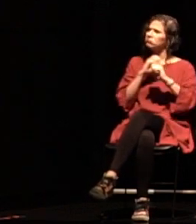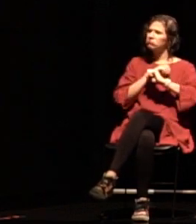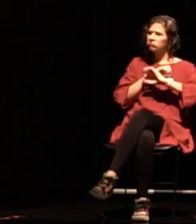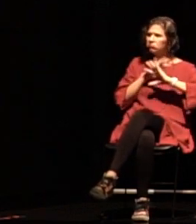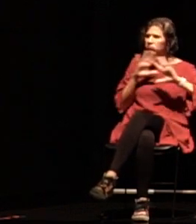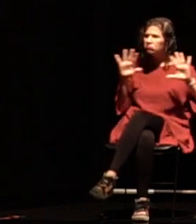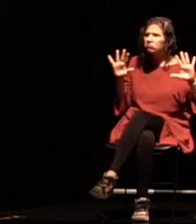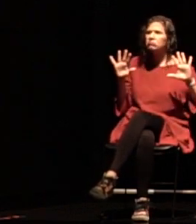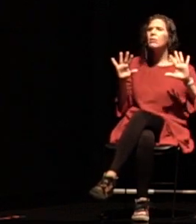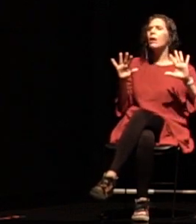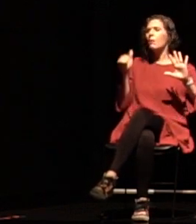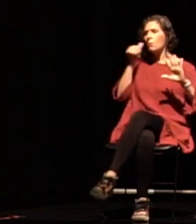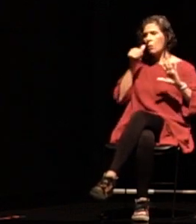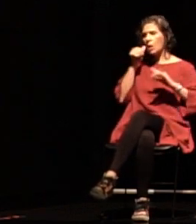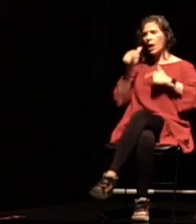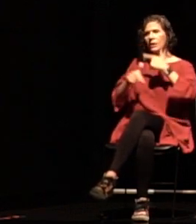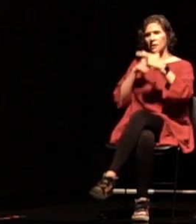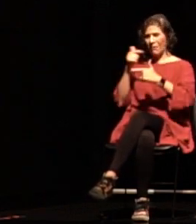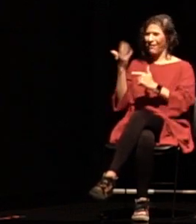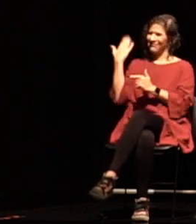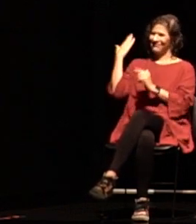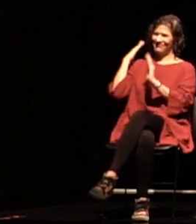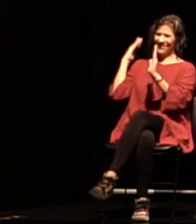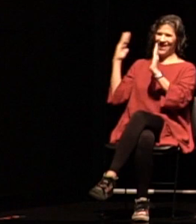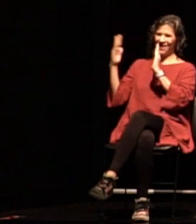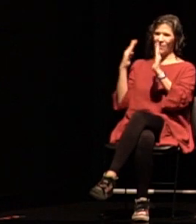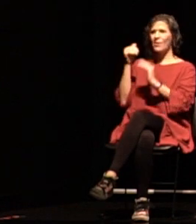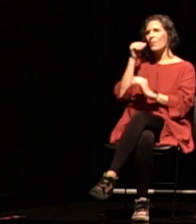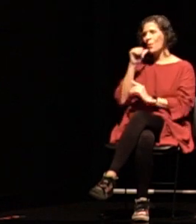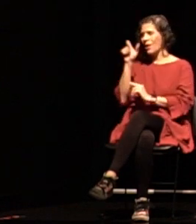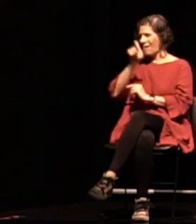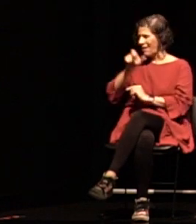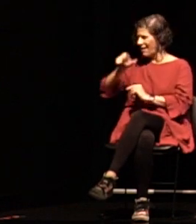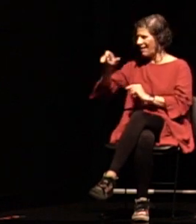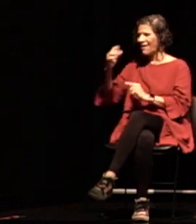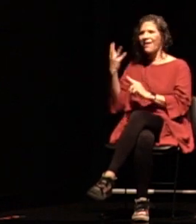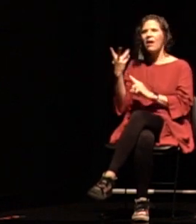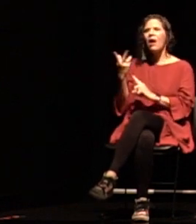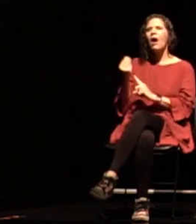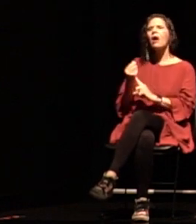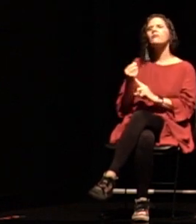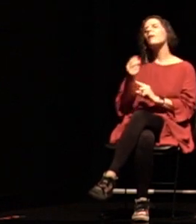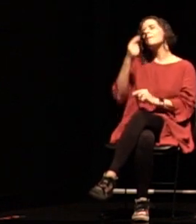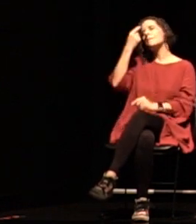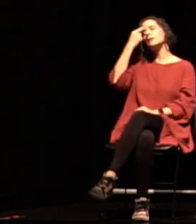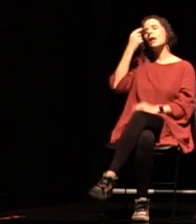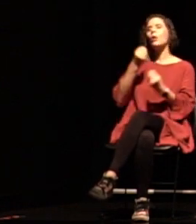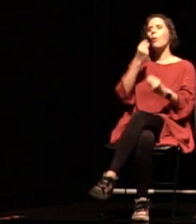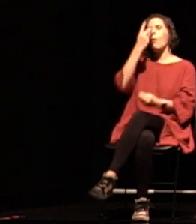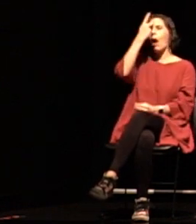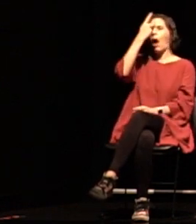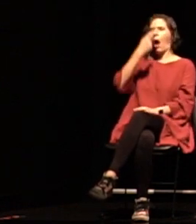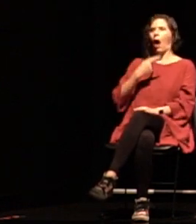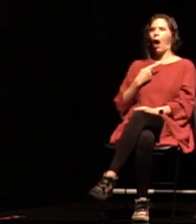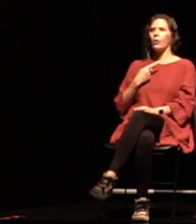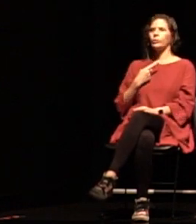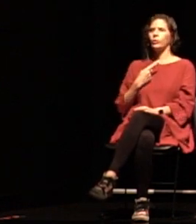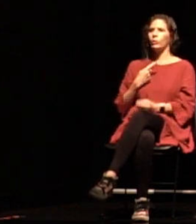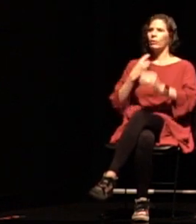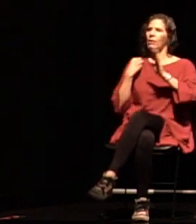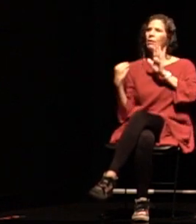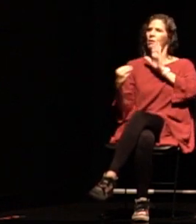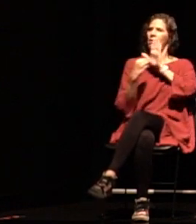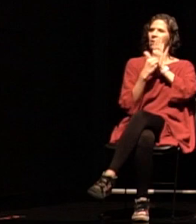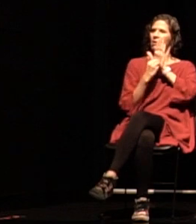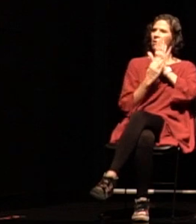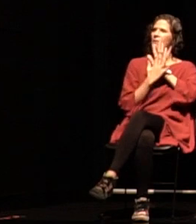das mulheres, naquele momento, das mulheres artistas, com a autorrepresentação. Né? Evidentemente, se